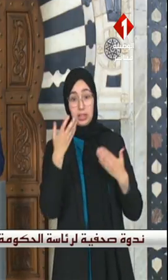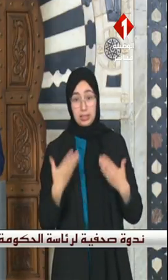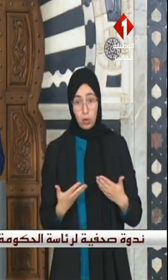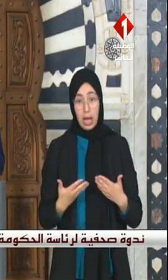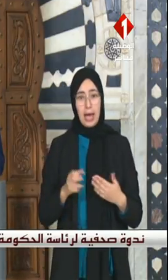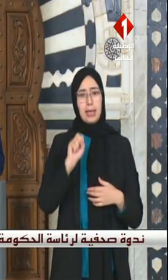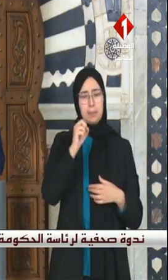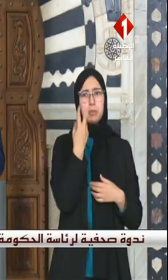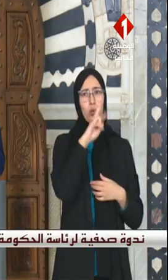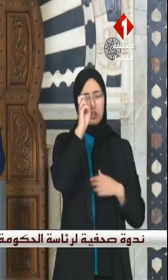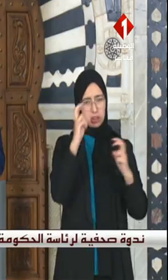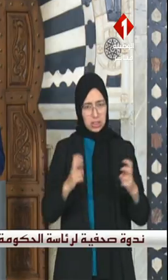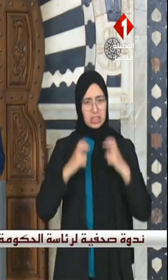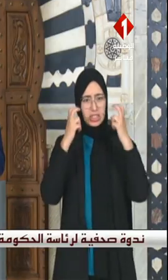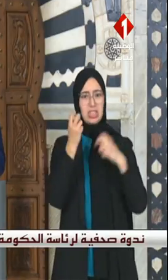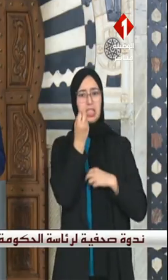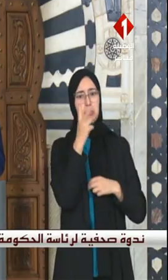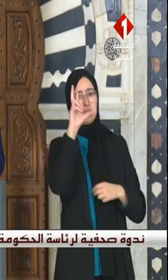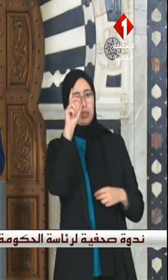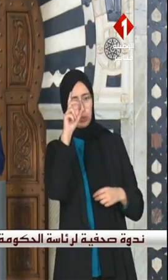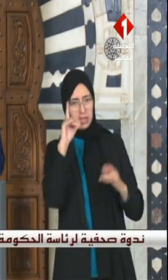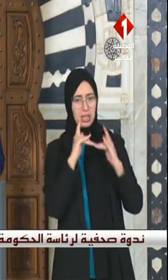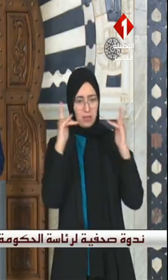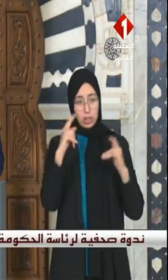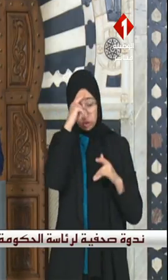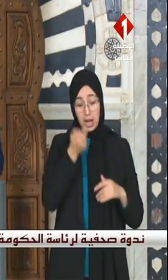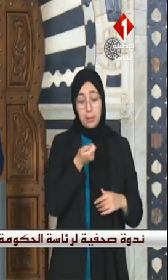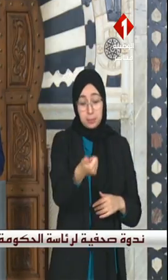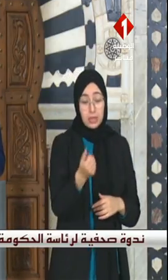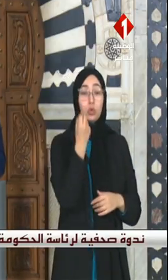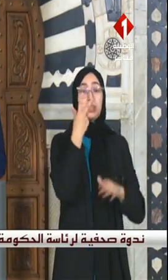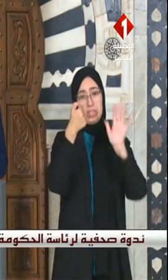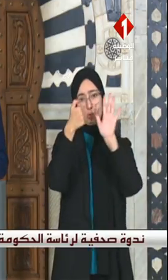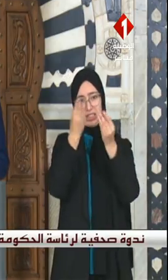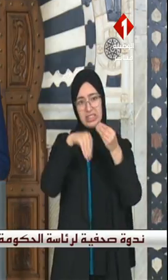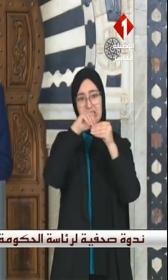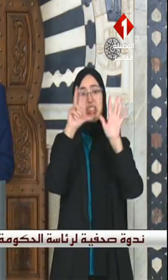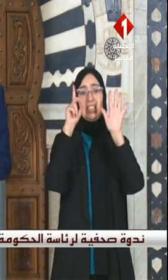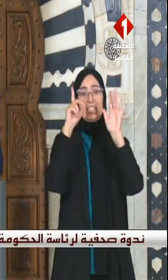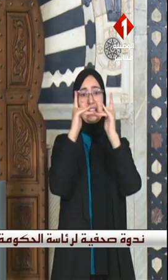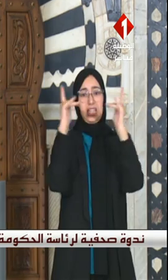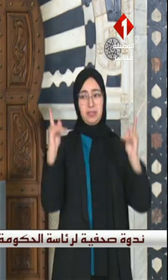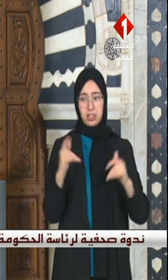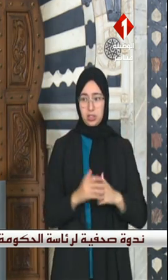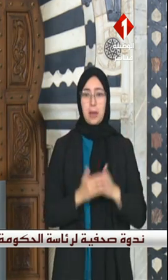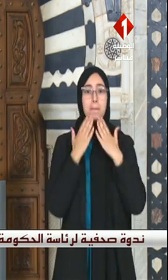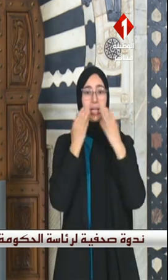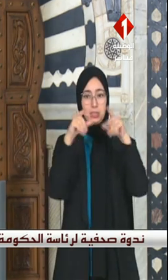فتنا العدد هذية 230 ومش نمشي حتى 260 في الأسبوع القادم. شكرا. شكرا سيد وزير.